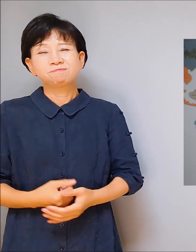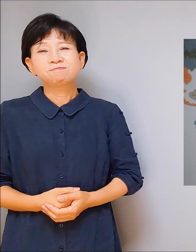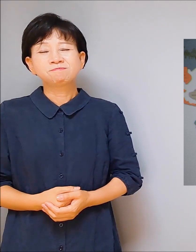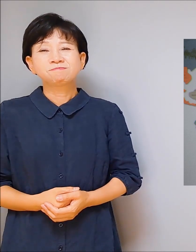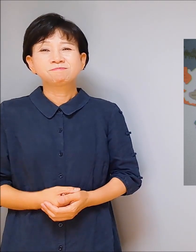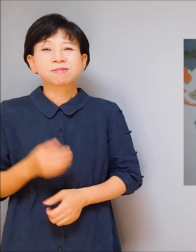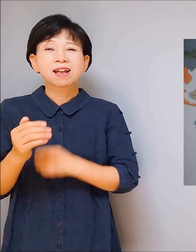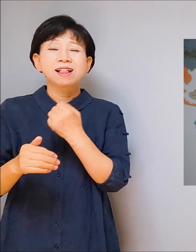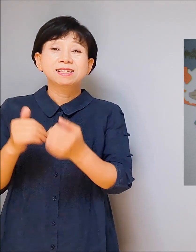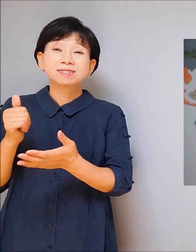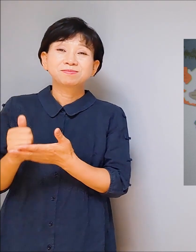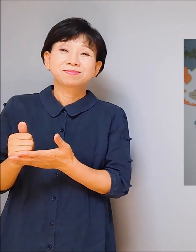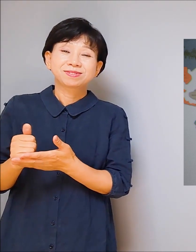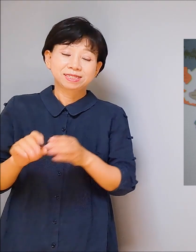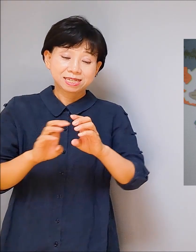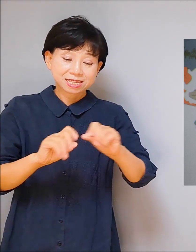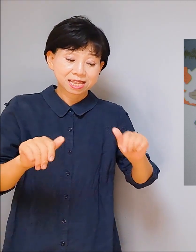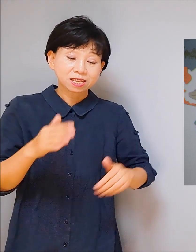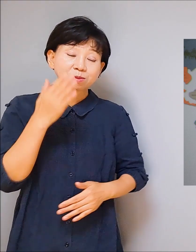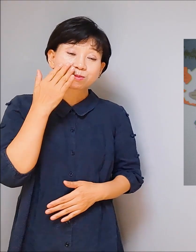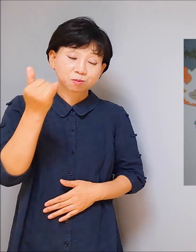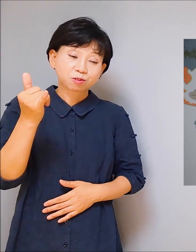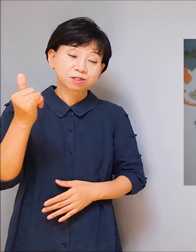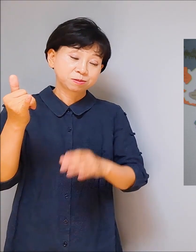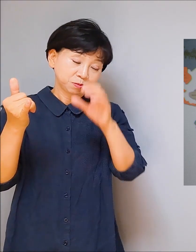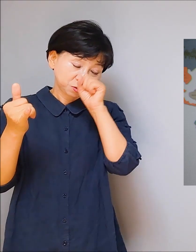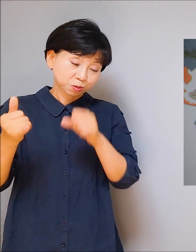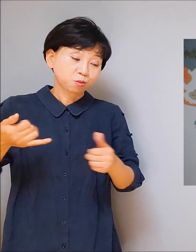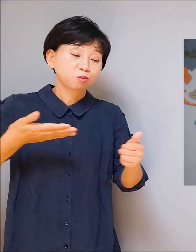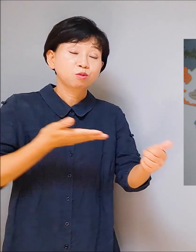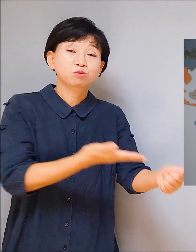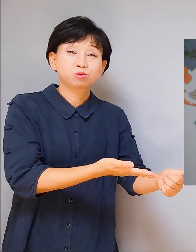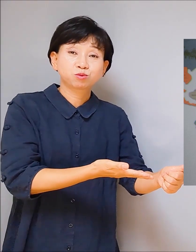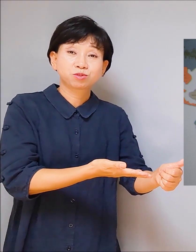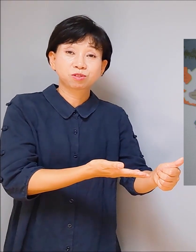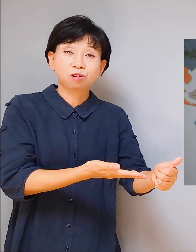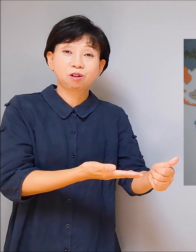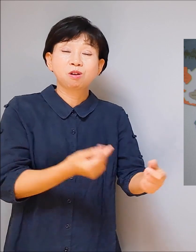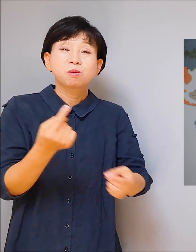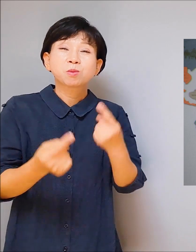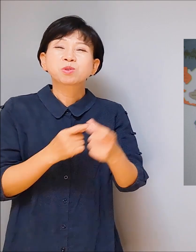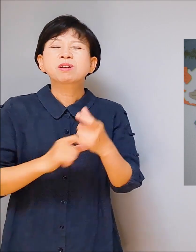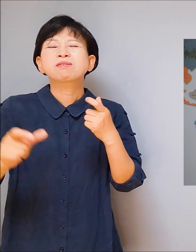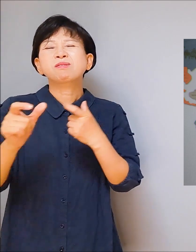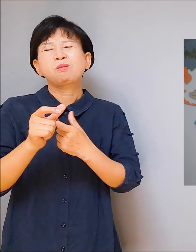하나님은요, 이 땅에 부모가 좋은 거 준다고 해도 더 좋은 거 주십니다.